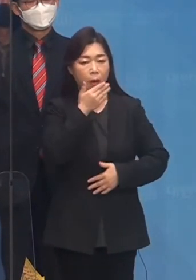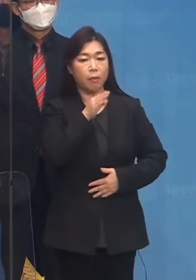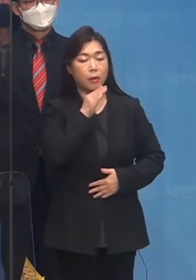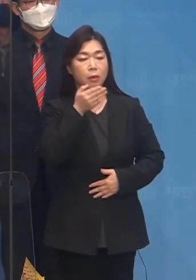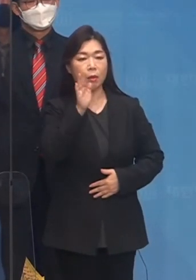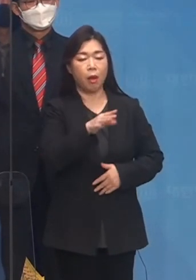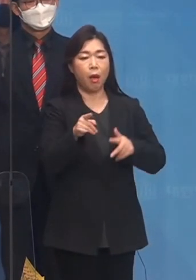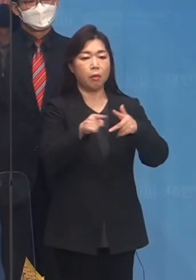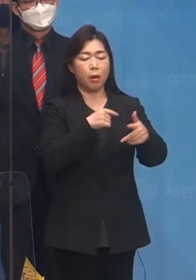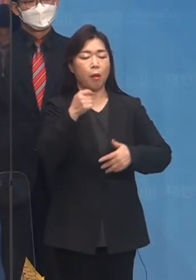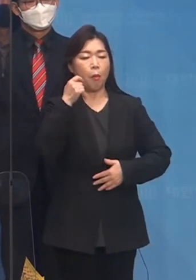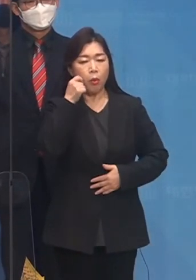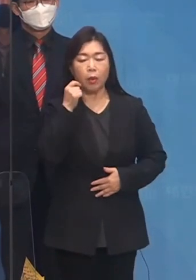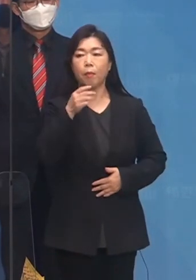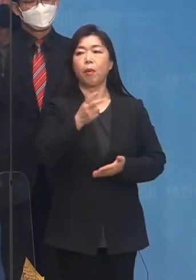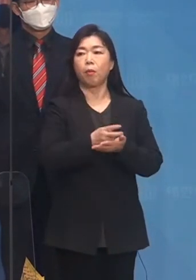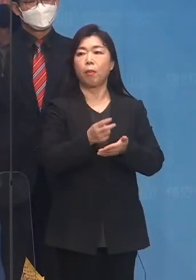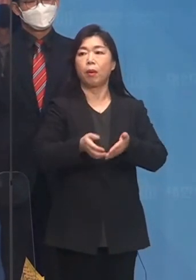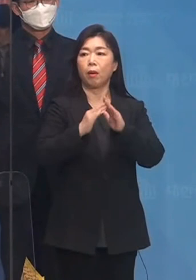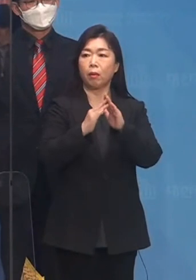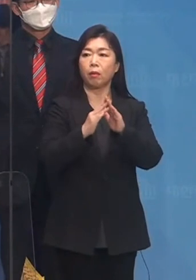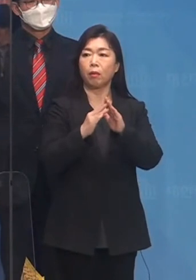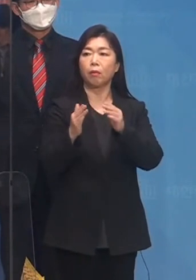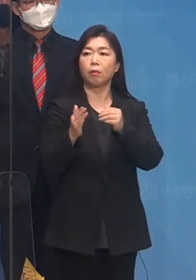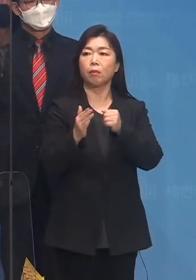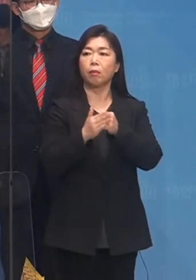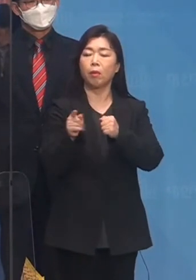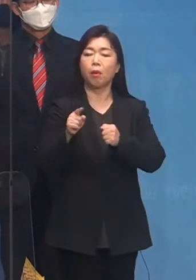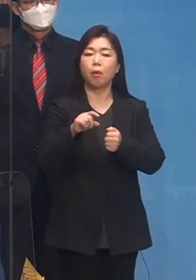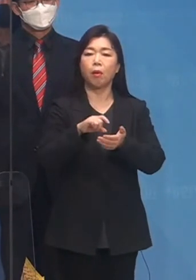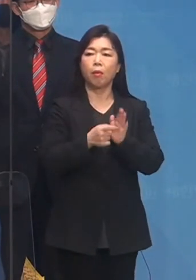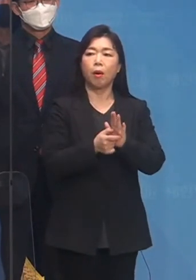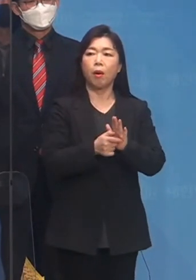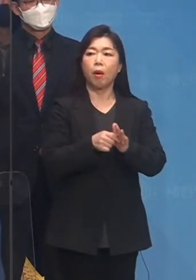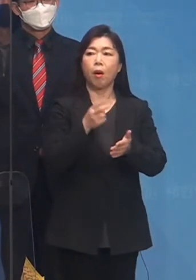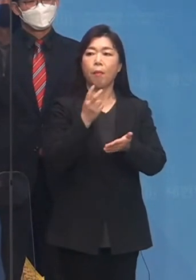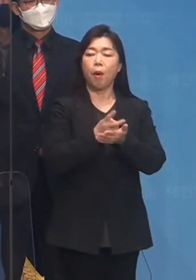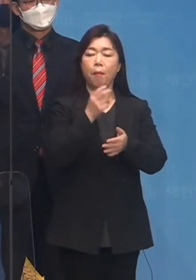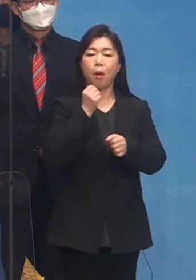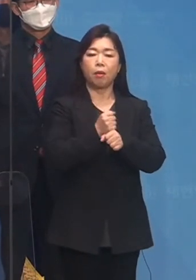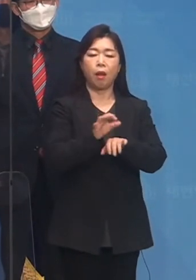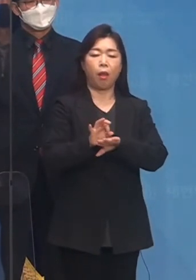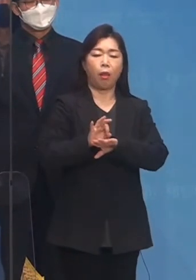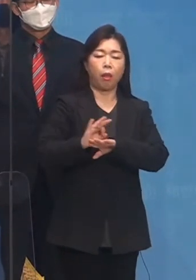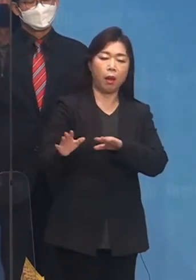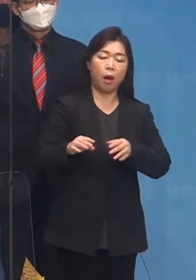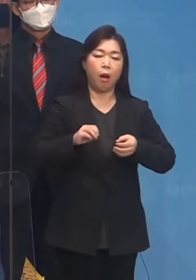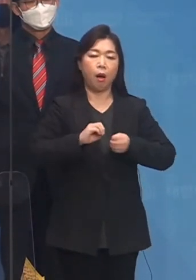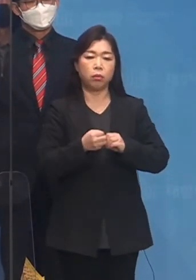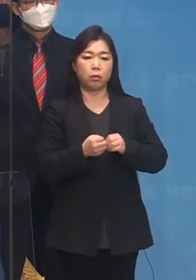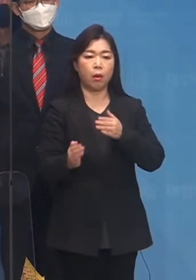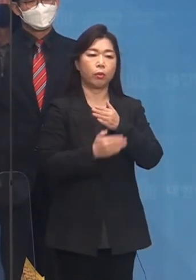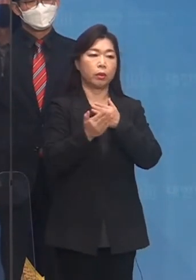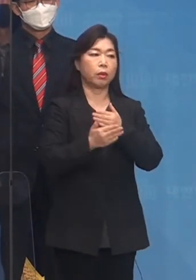법을 만들었어요. 그러니까 이게 얼마나 졸속으로 만들어졌는가를 이야기하는